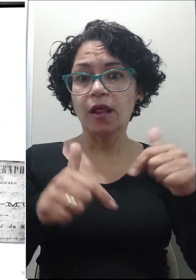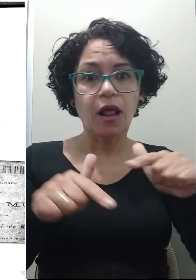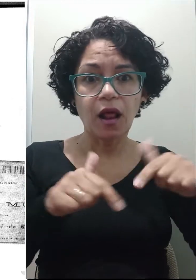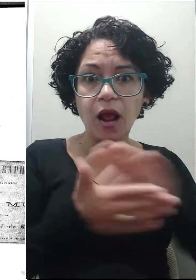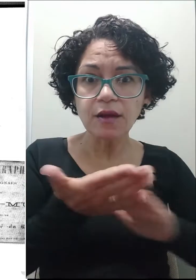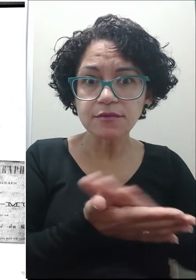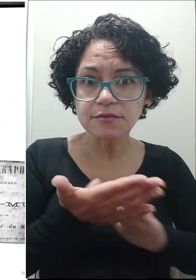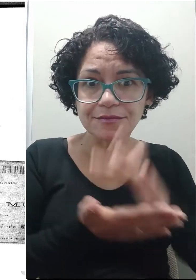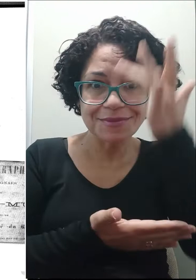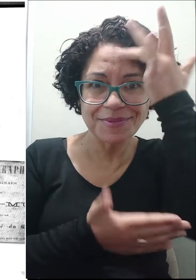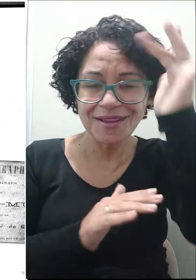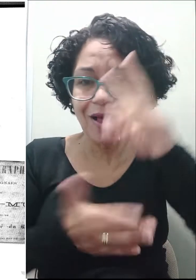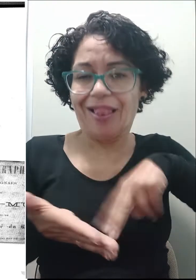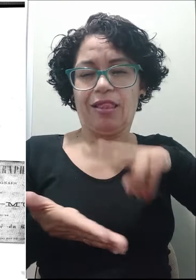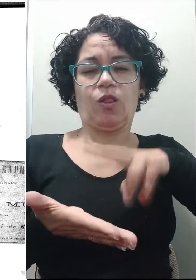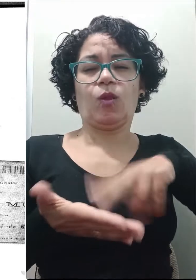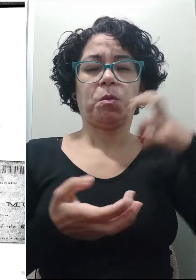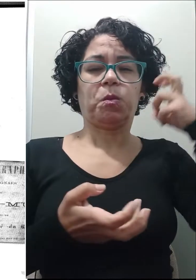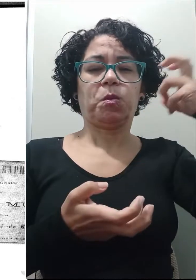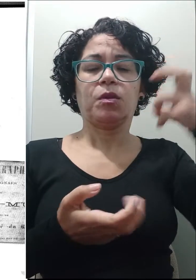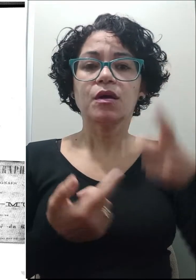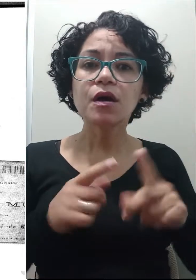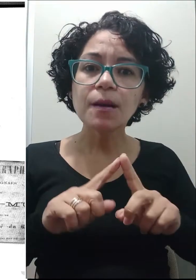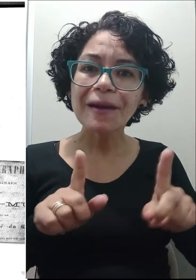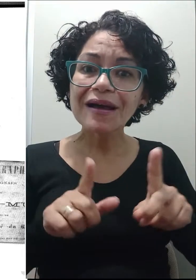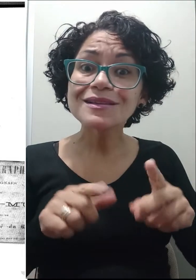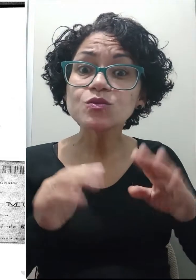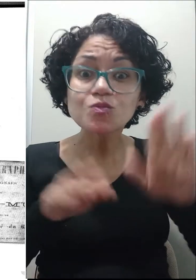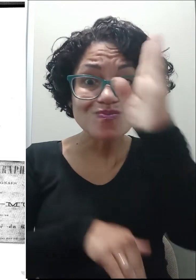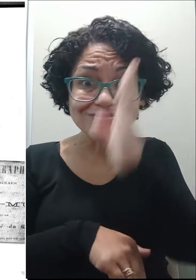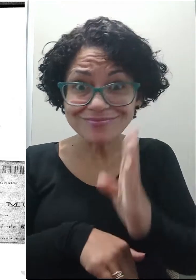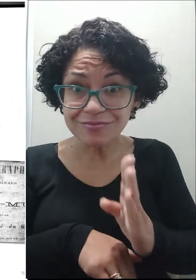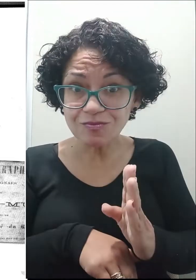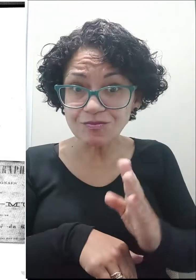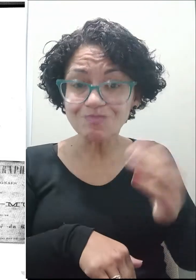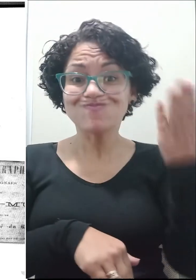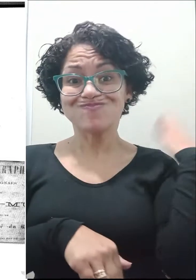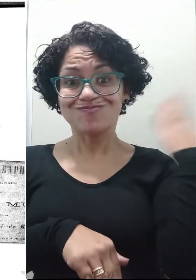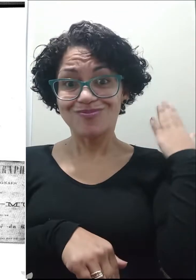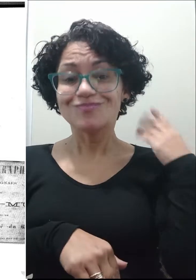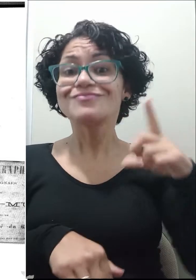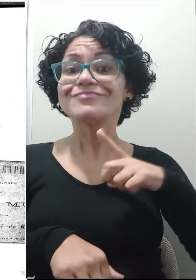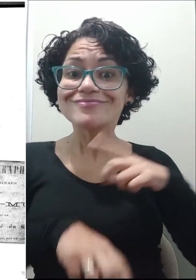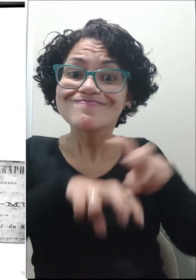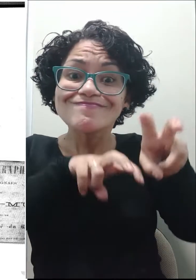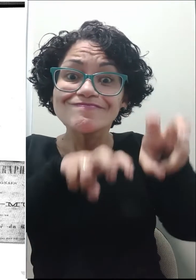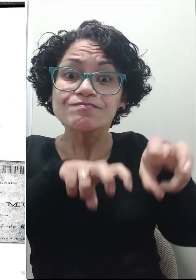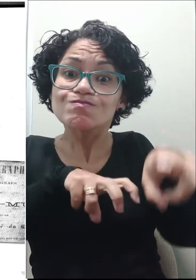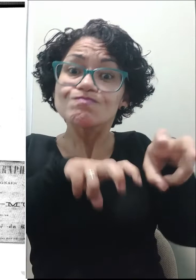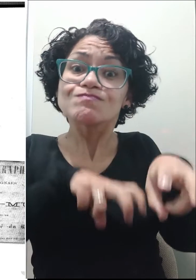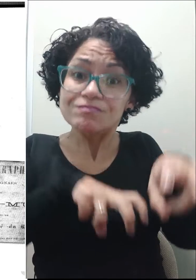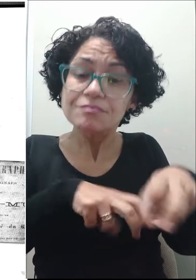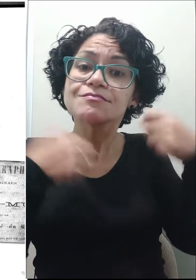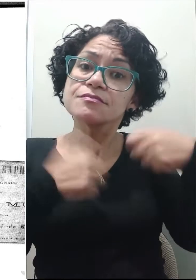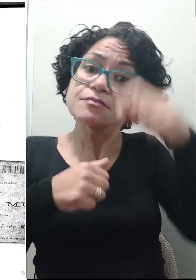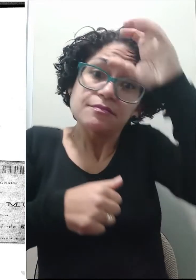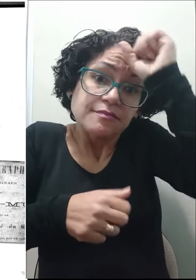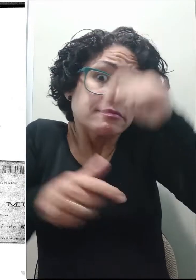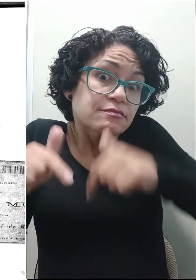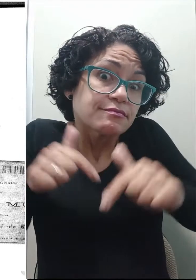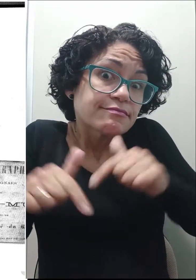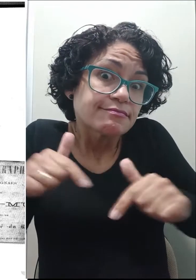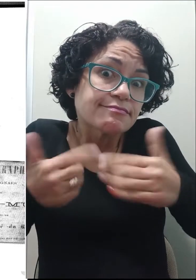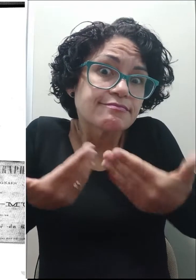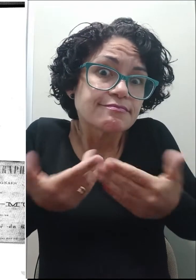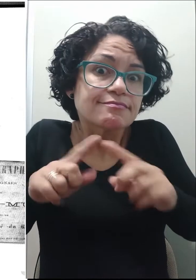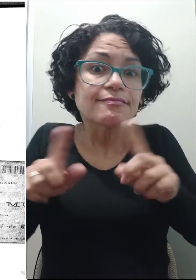ofício profissionalizante. Visando que o Brasil, naquele período, era regido pela agricultura e